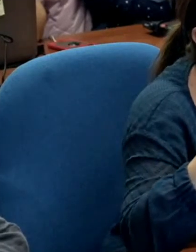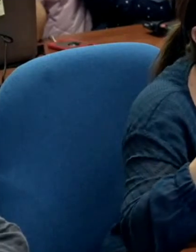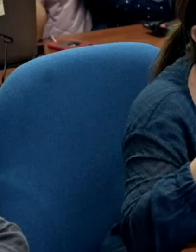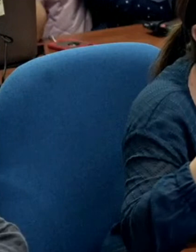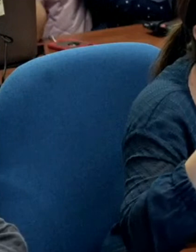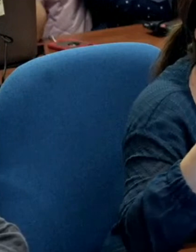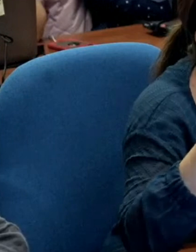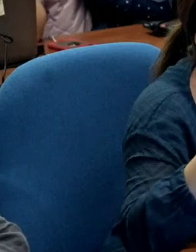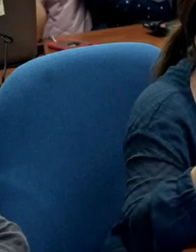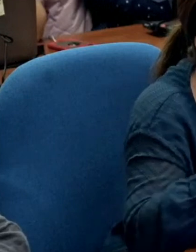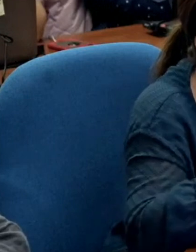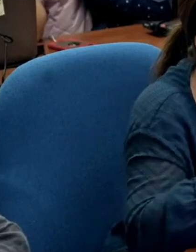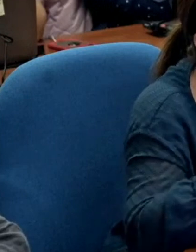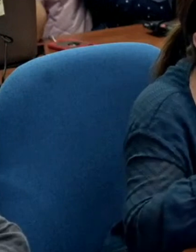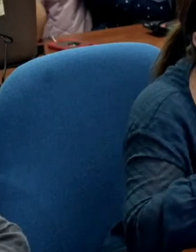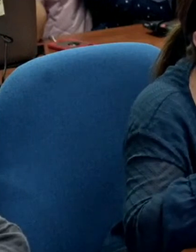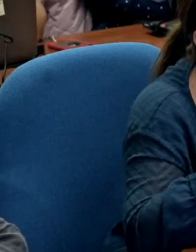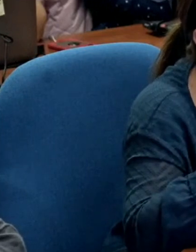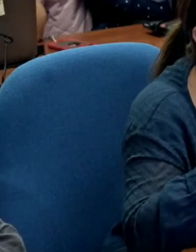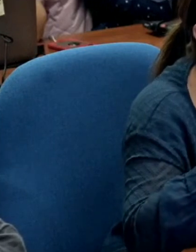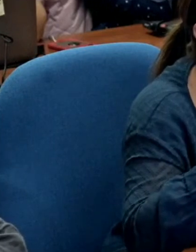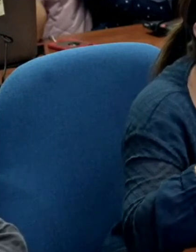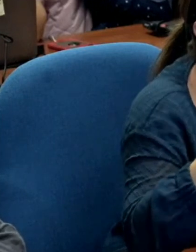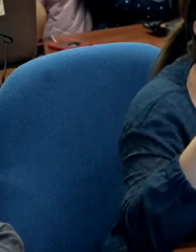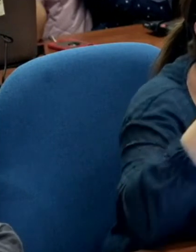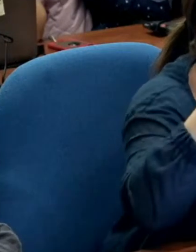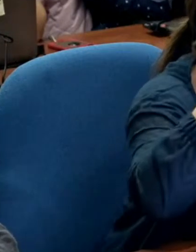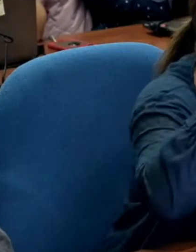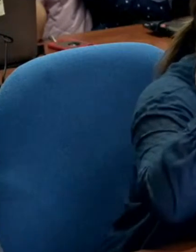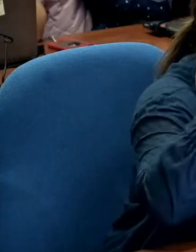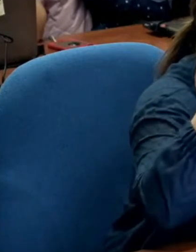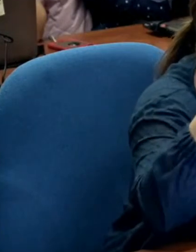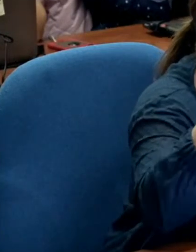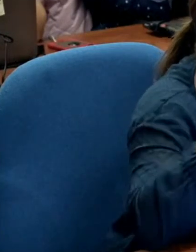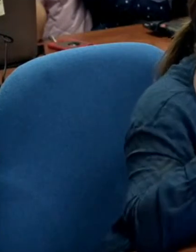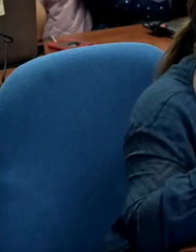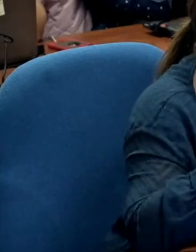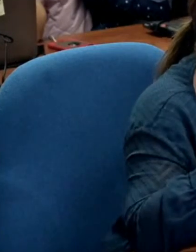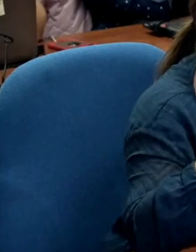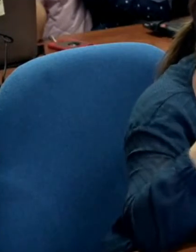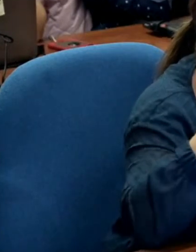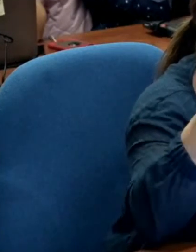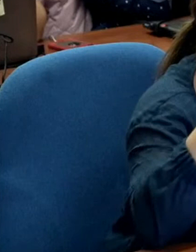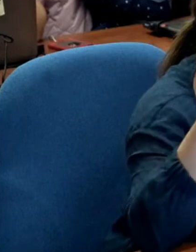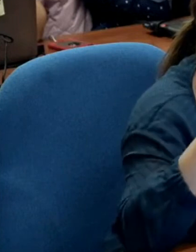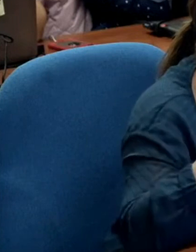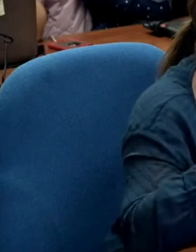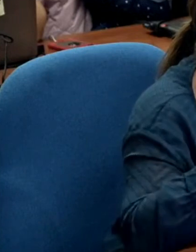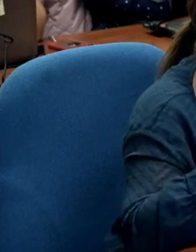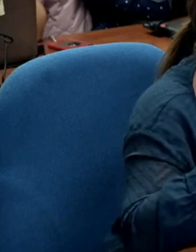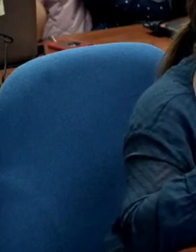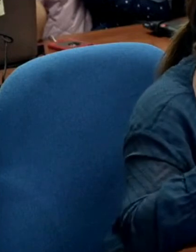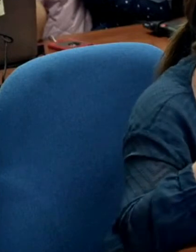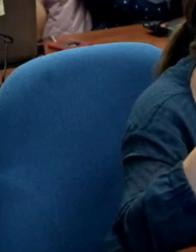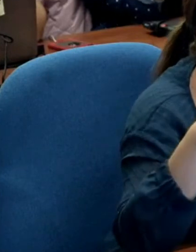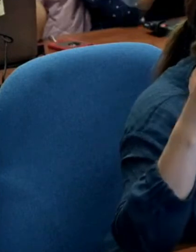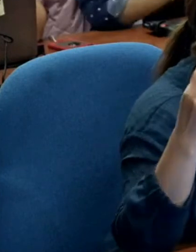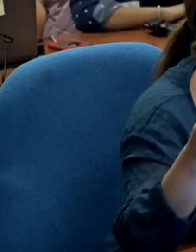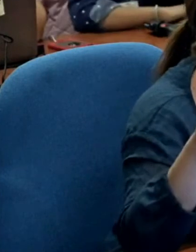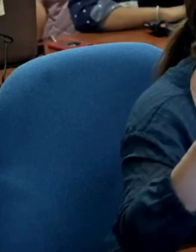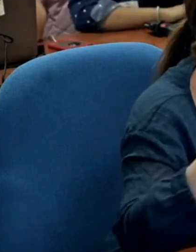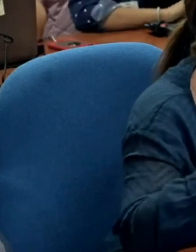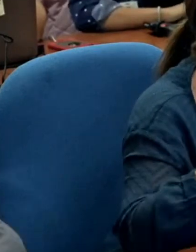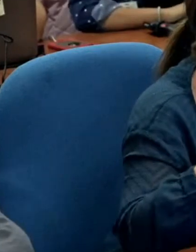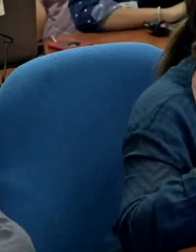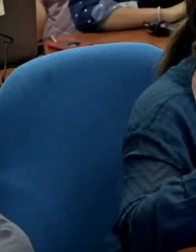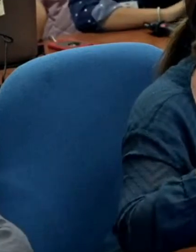¿está en mejor condición o está todavía en pasos que no le permite a lo mejor